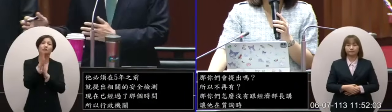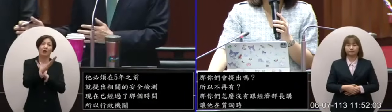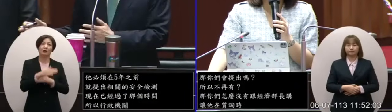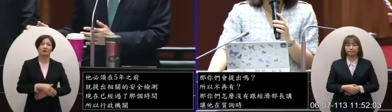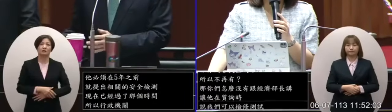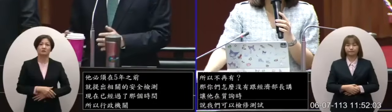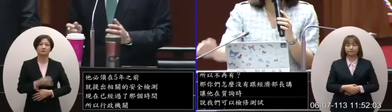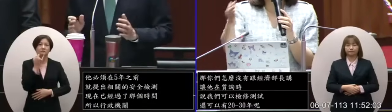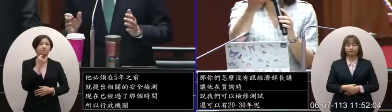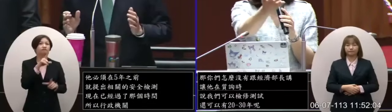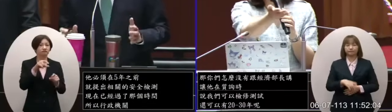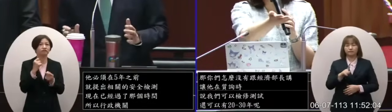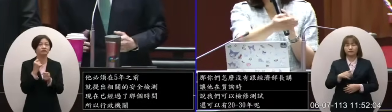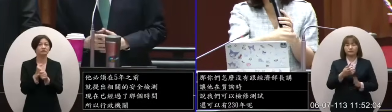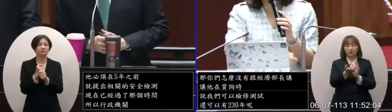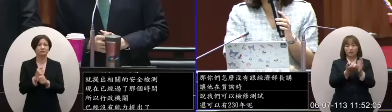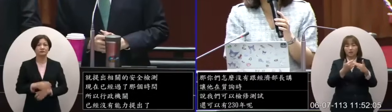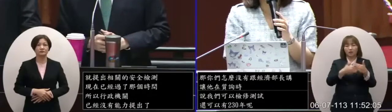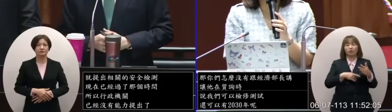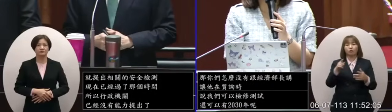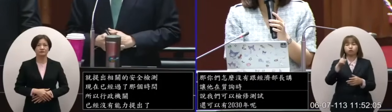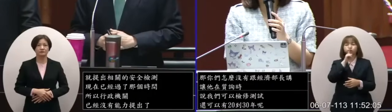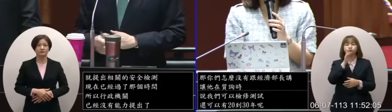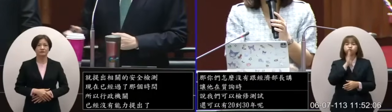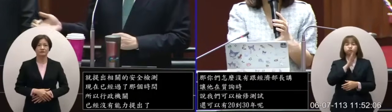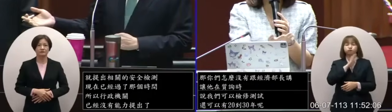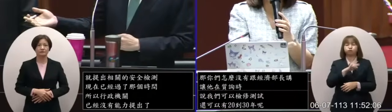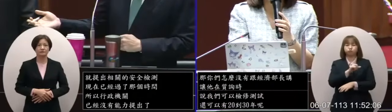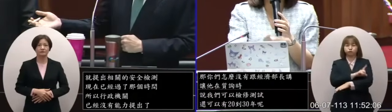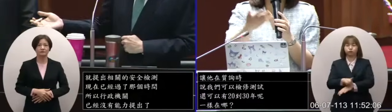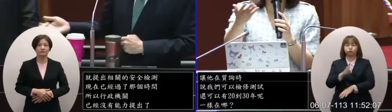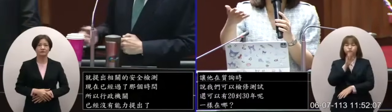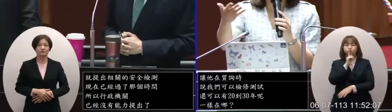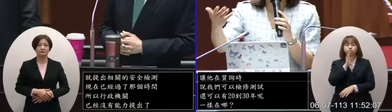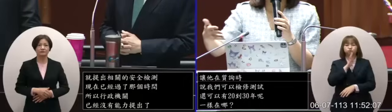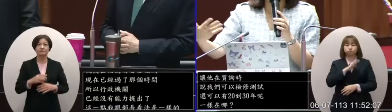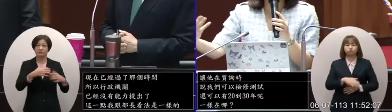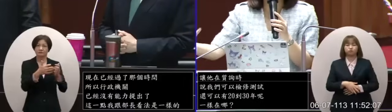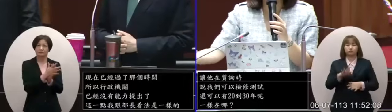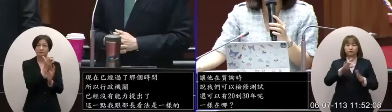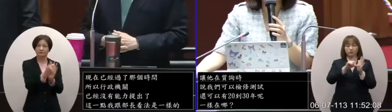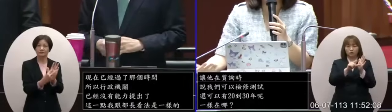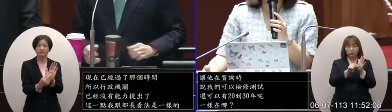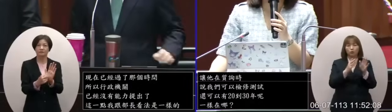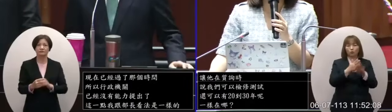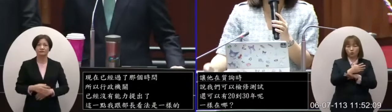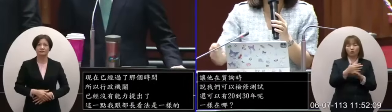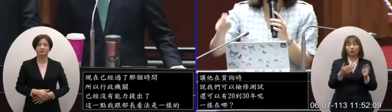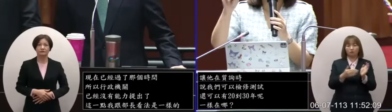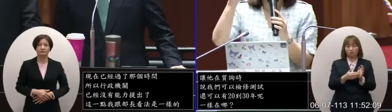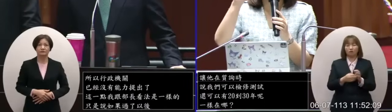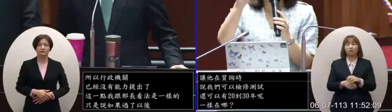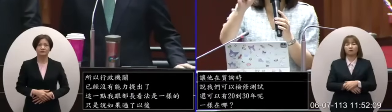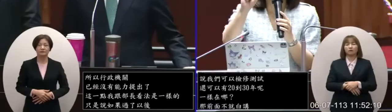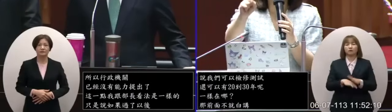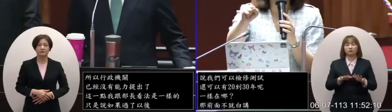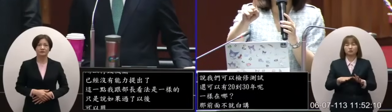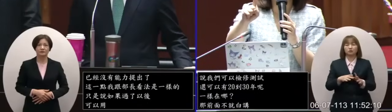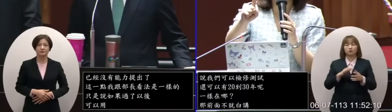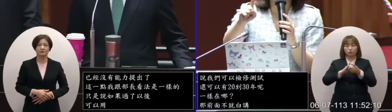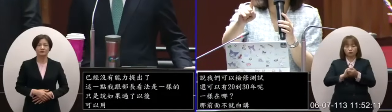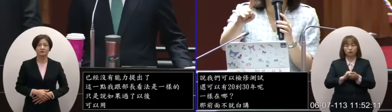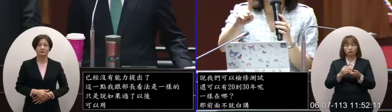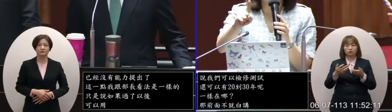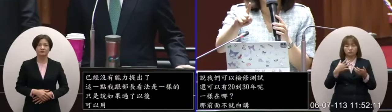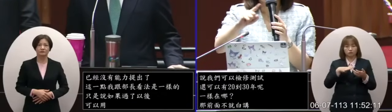序我们的看法 那 现在依法是相同的。 前面不就白讲，你 说 时间已经过了嘛，所以好，我只确认